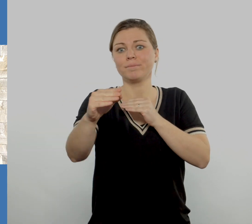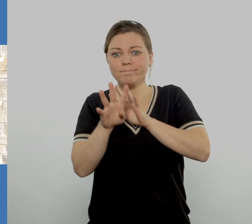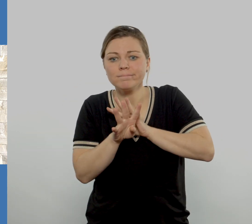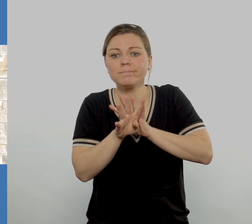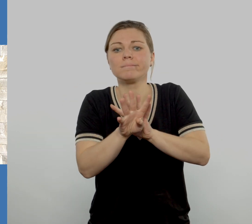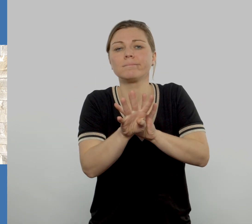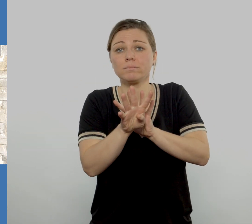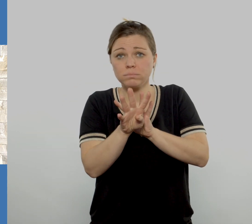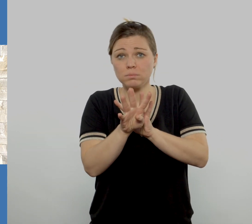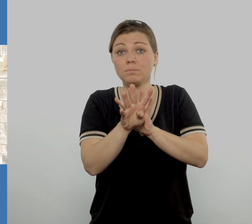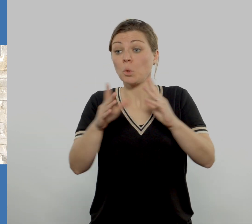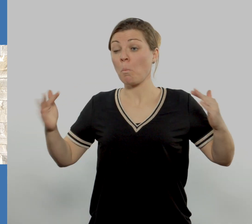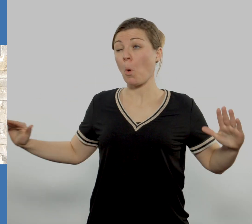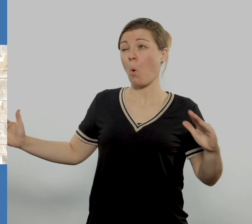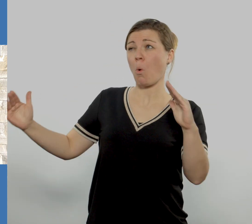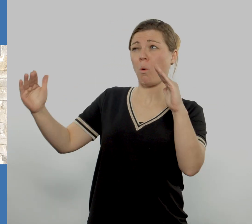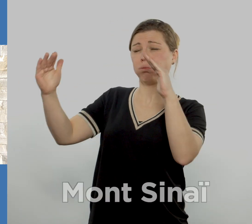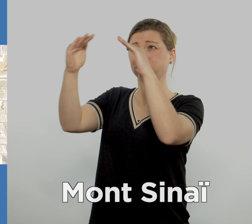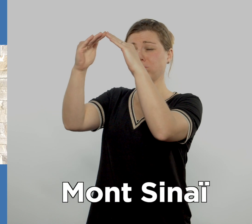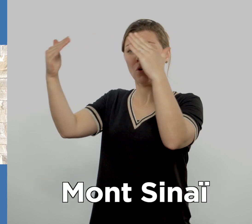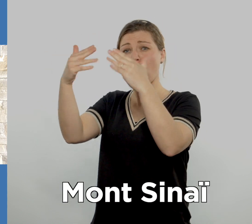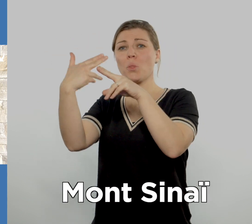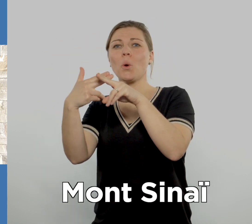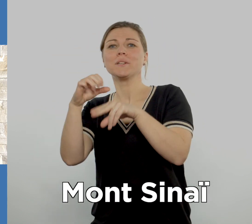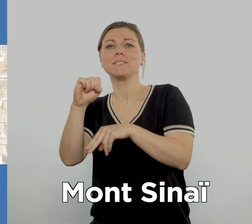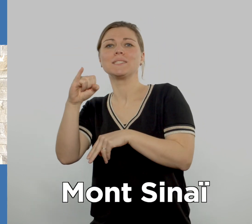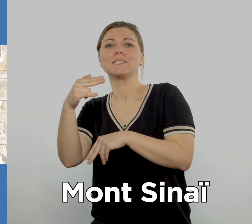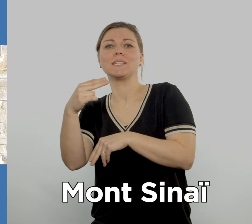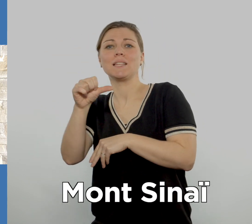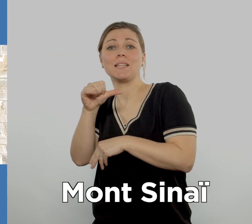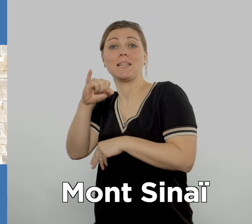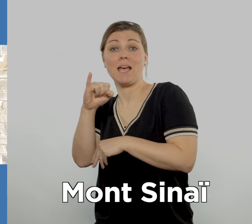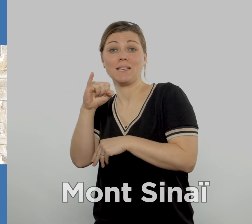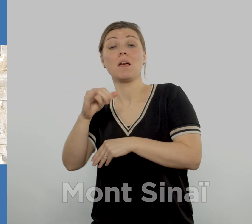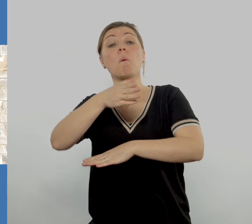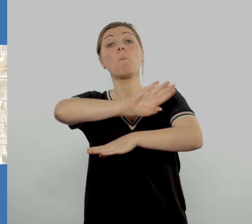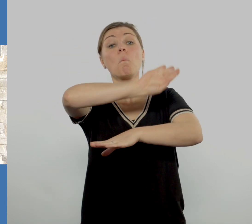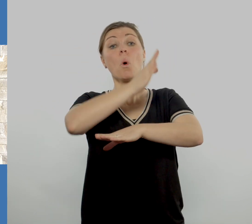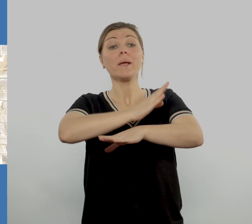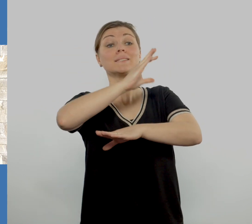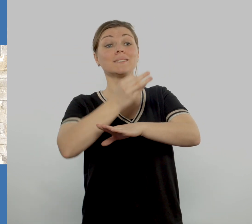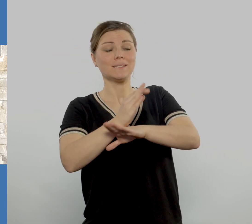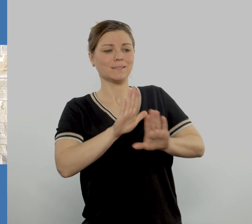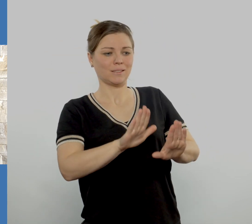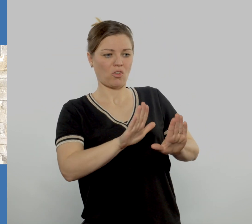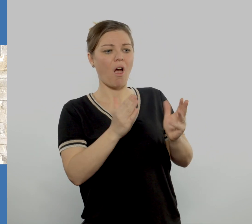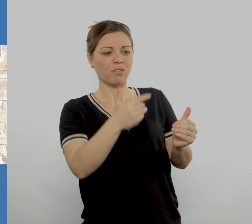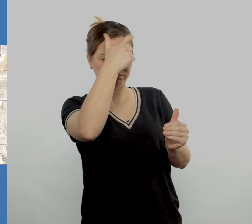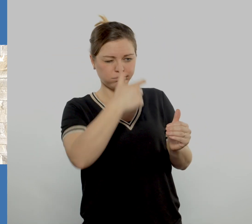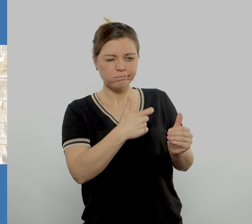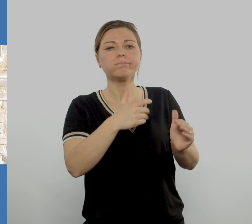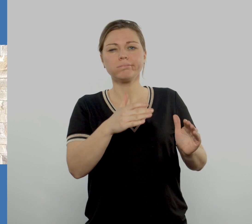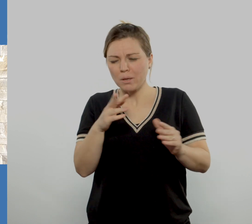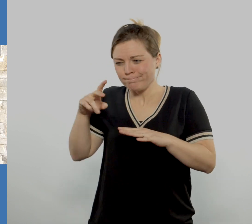donné, ils vont s'arrêter au pied d'une grande montagne, le mont Sinaï. Et Moïse va leur demander de rester là. Et lui va monter en haut de